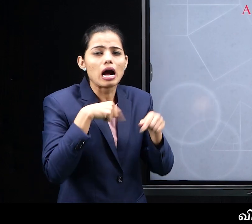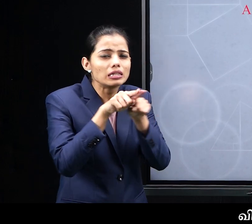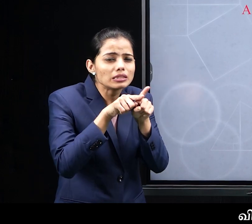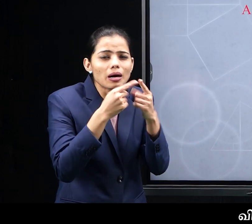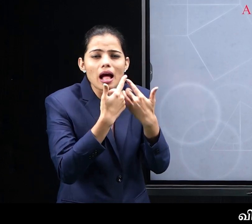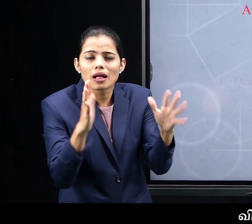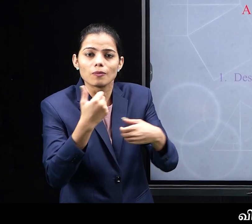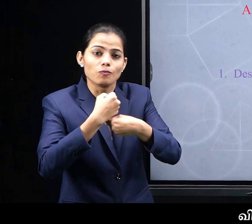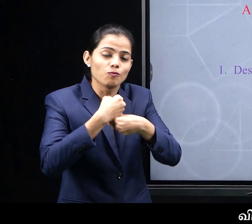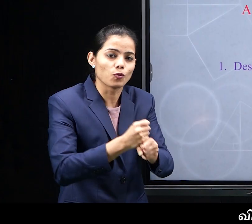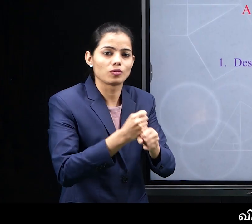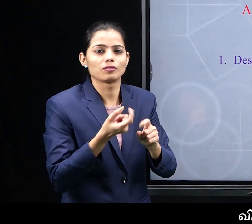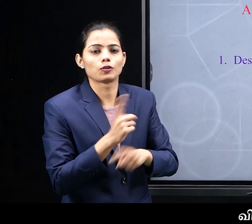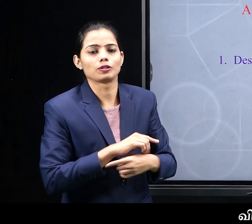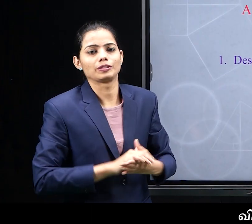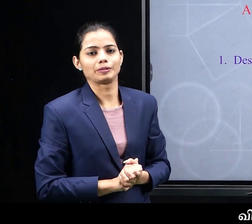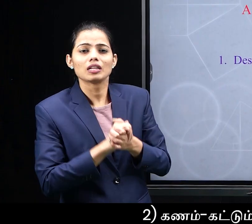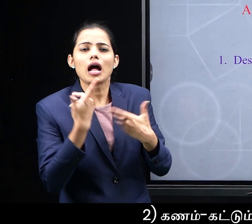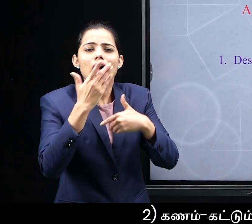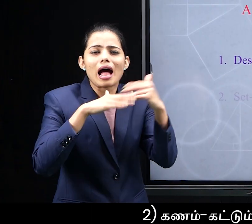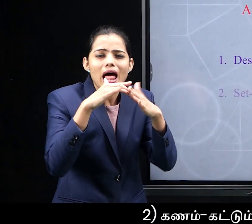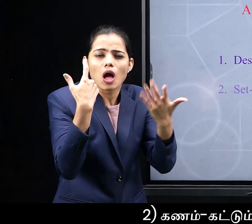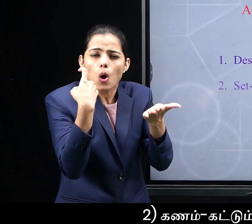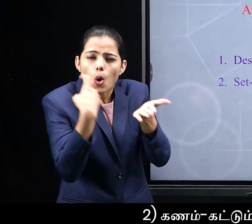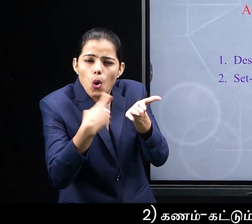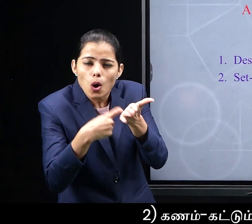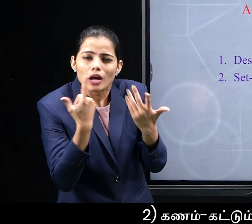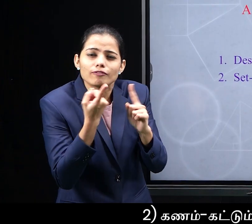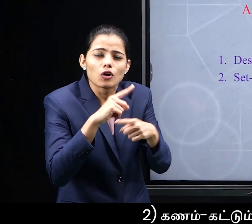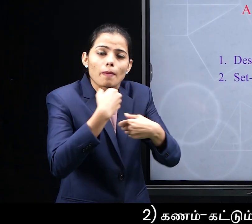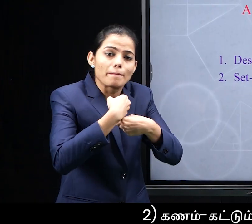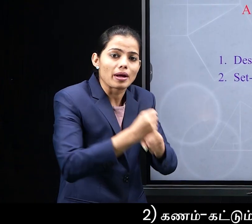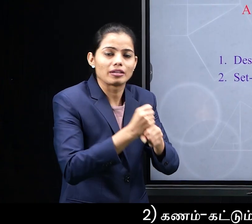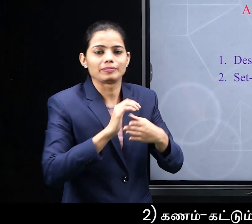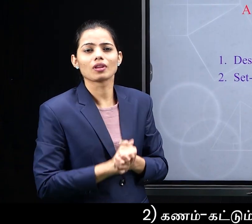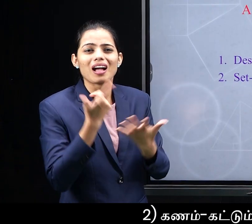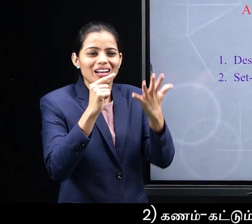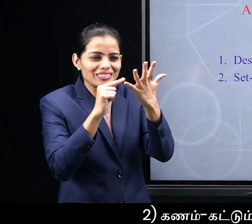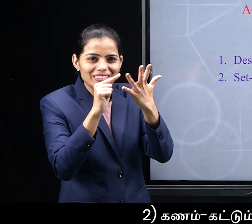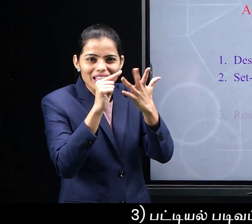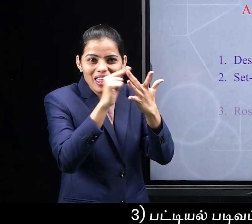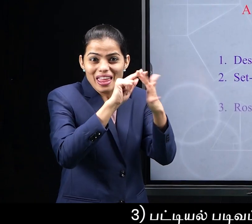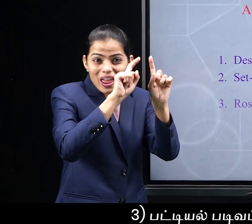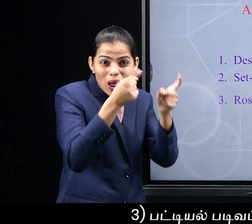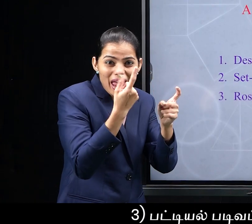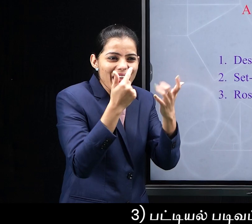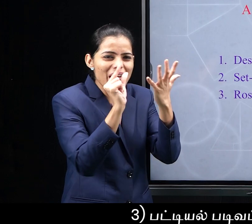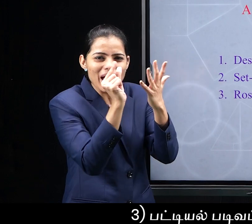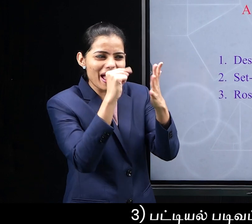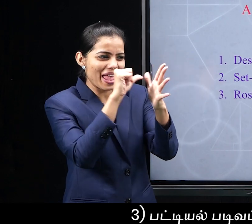1. விளக்க படிவம். 2. கணம் கட்டும் படிவம் அல்லது விதி படிவம். 3. பட்டியல்